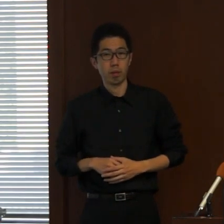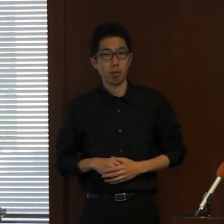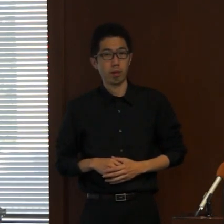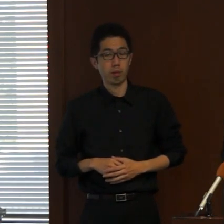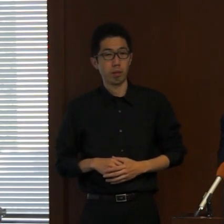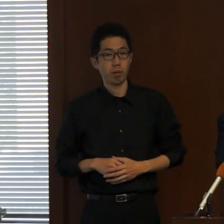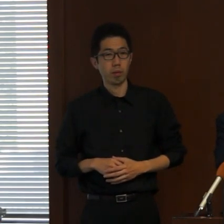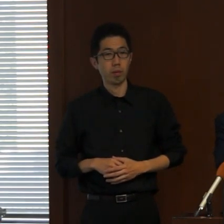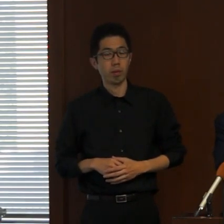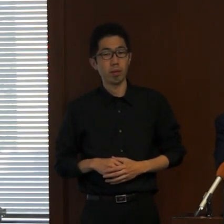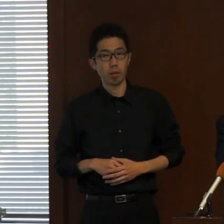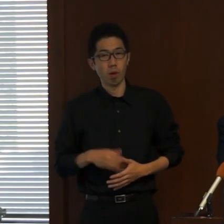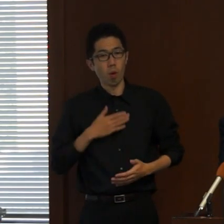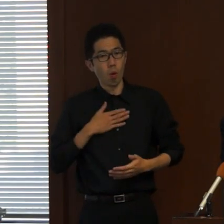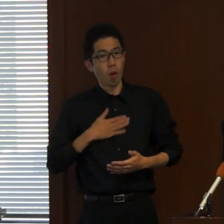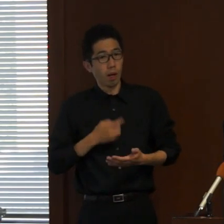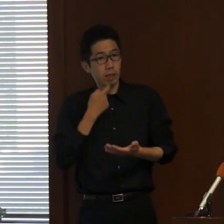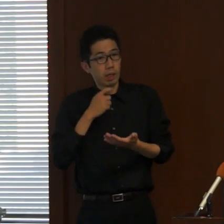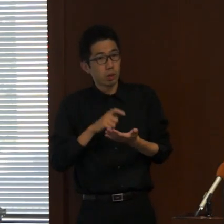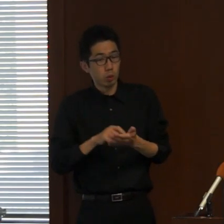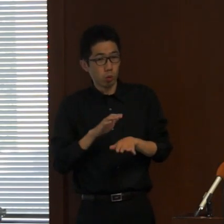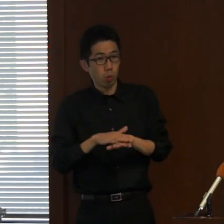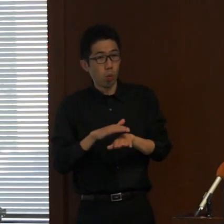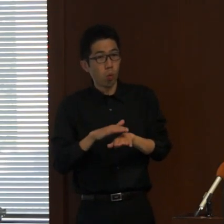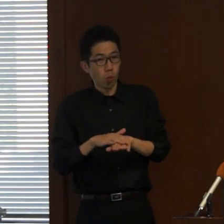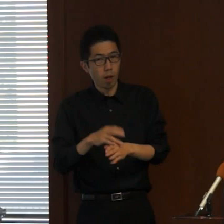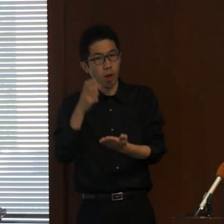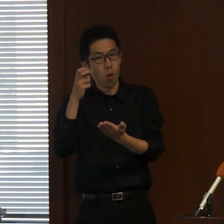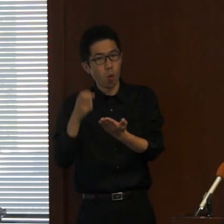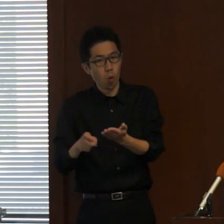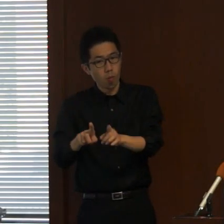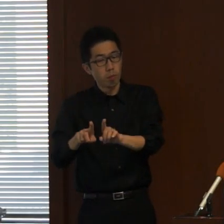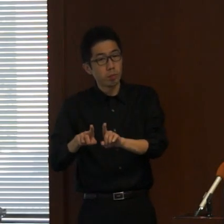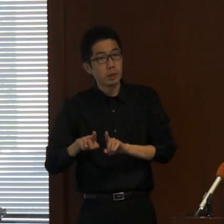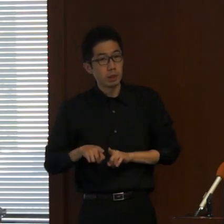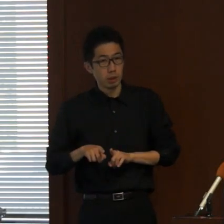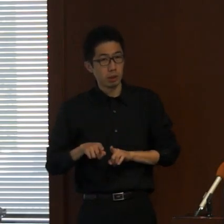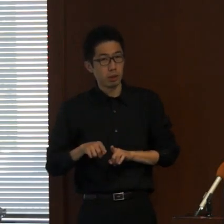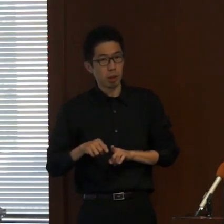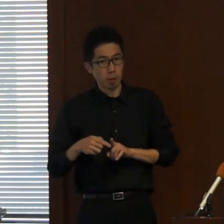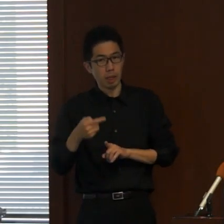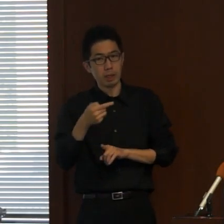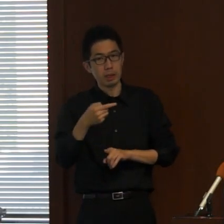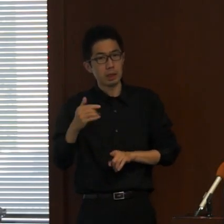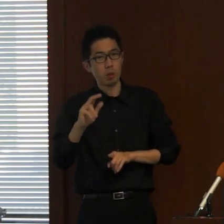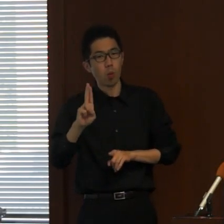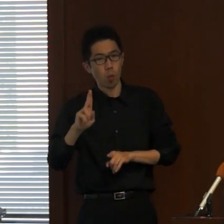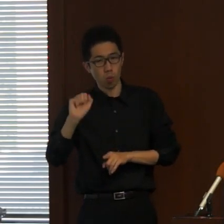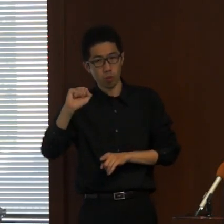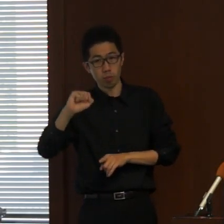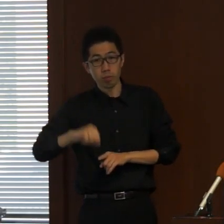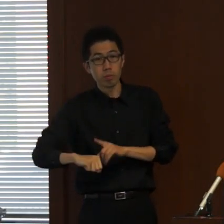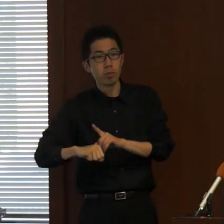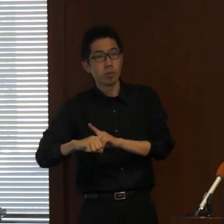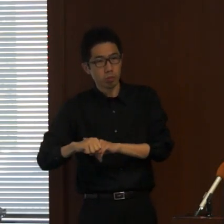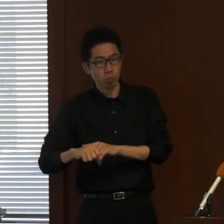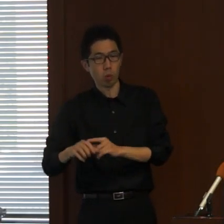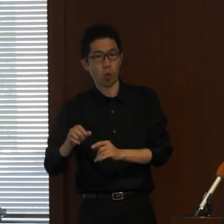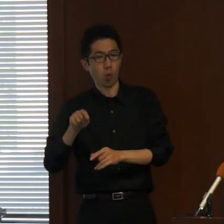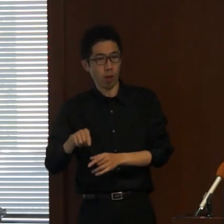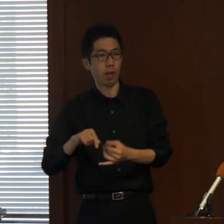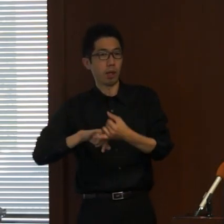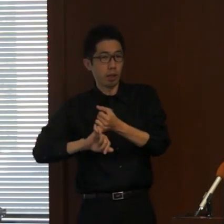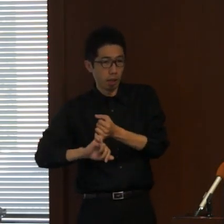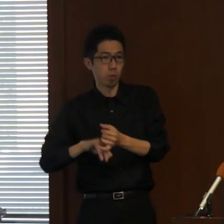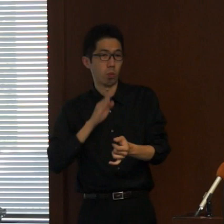があの分かりやすいのはそれは1号認定を受けているというのは、まあ、間違いないんだろうということなんですけども、あの実態として